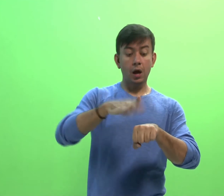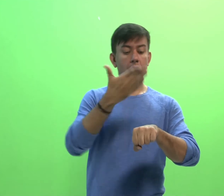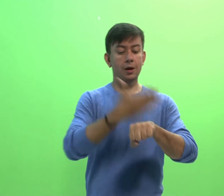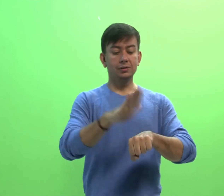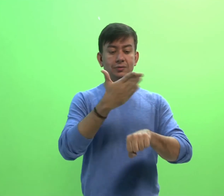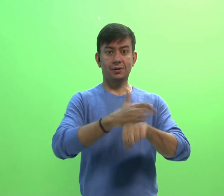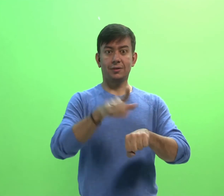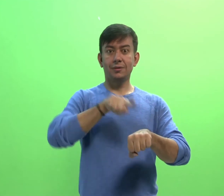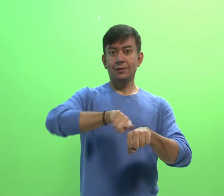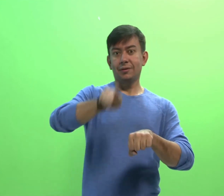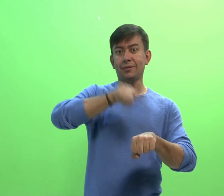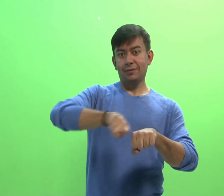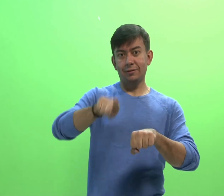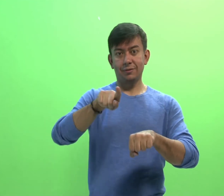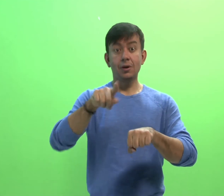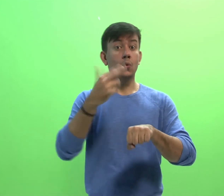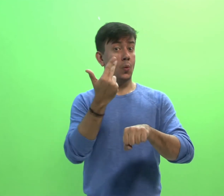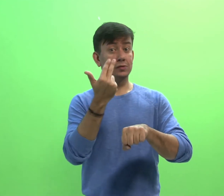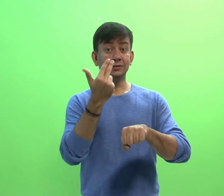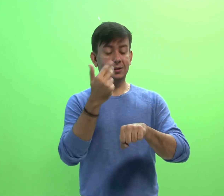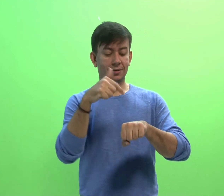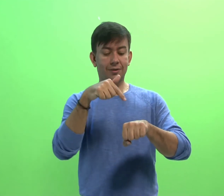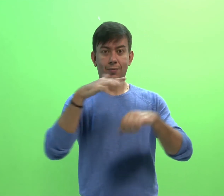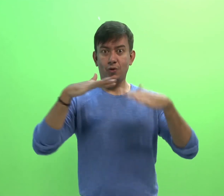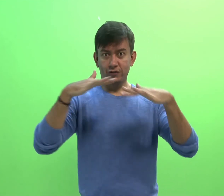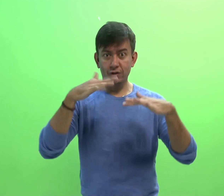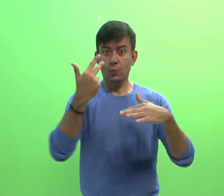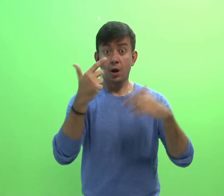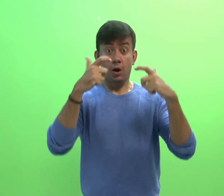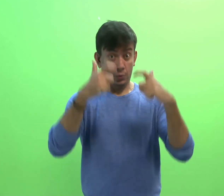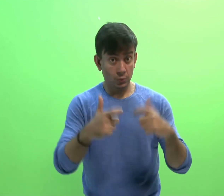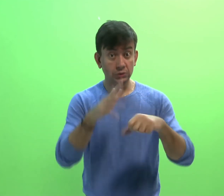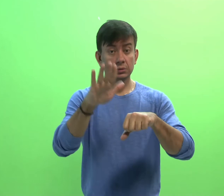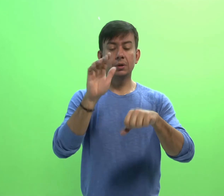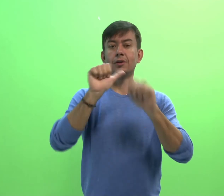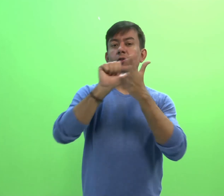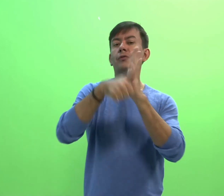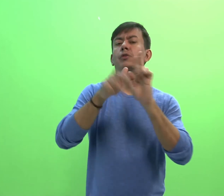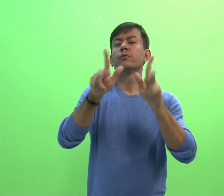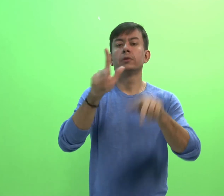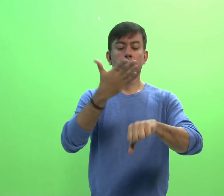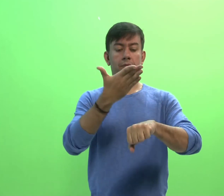Então, mesmo movimento, mesma locação, o que vai diferir? A configuração de mão.